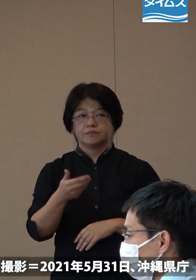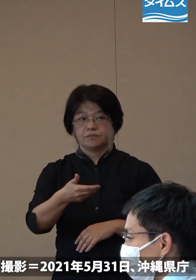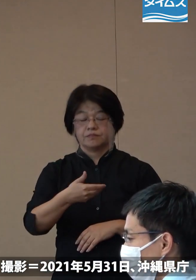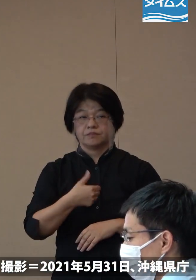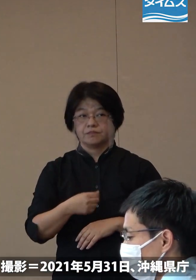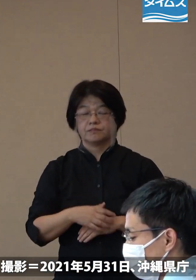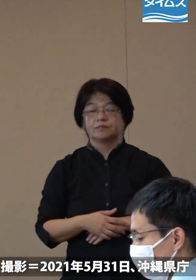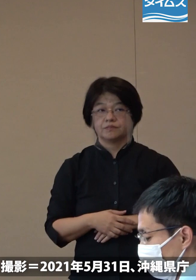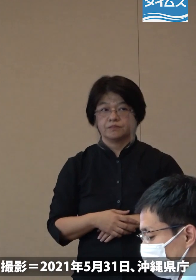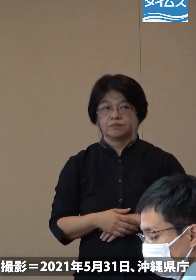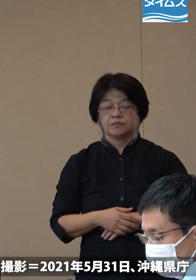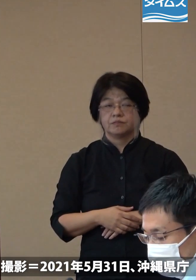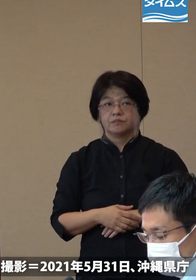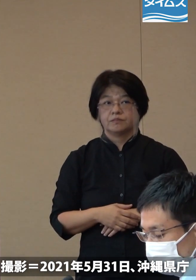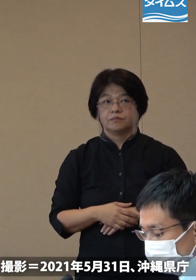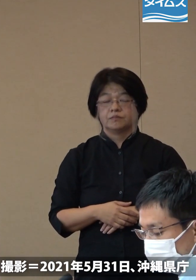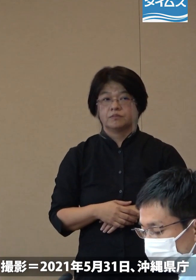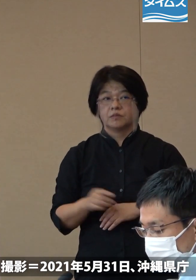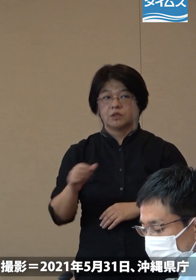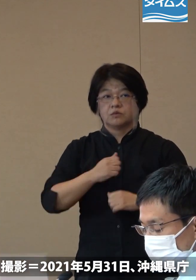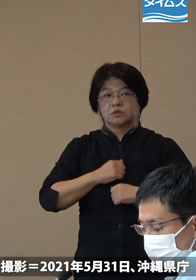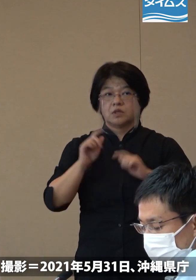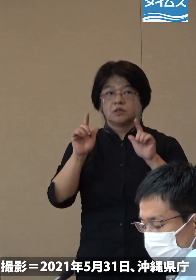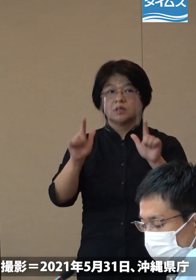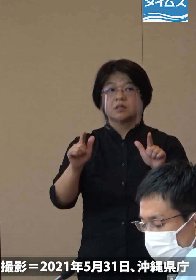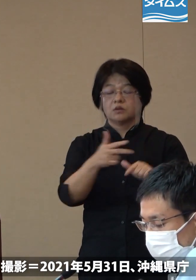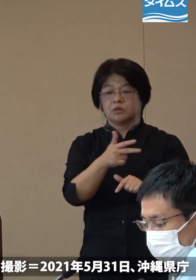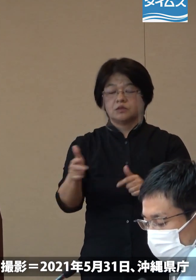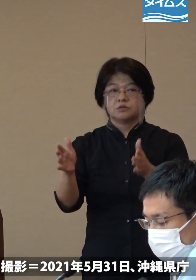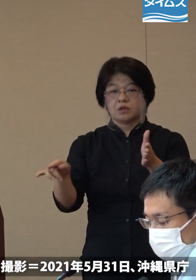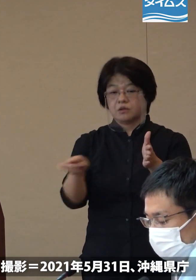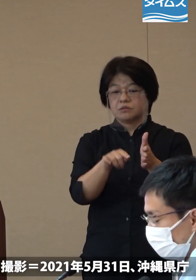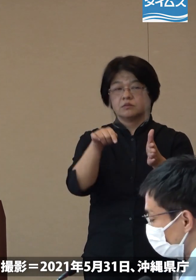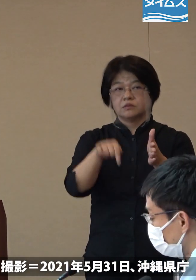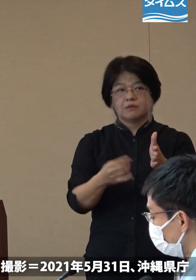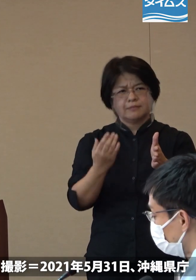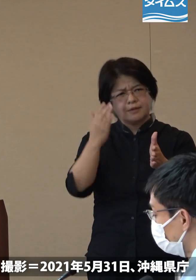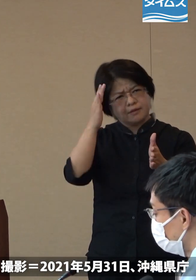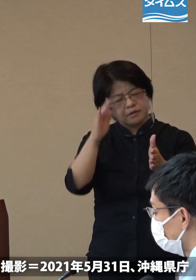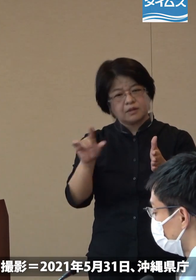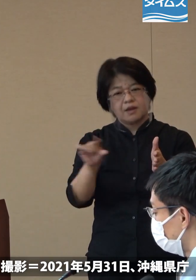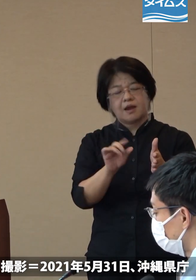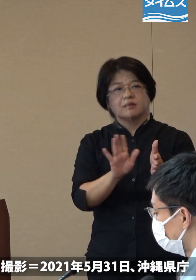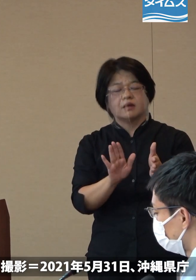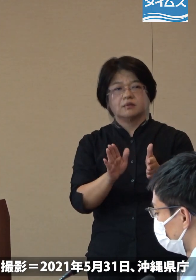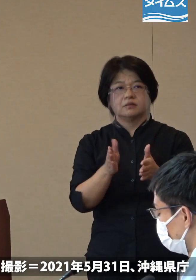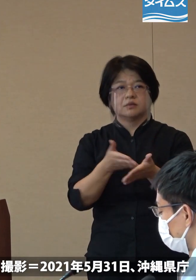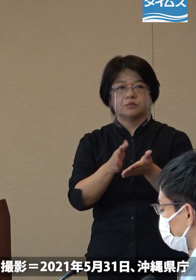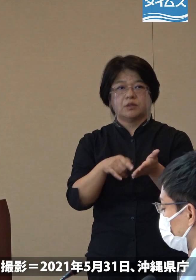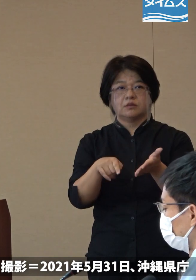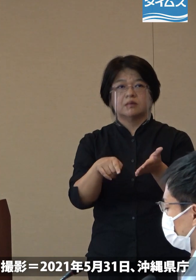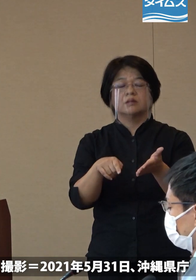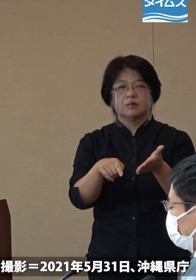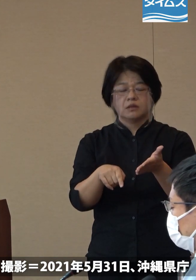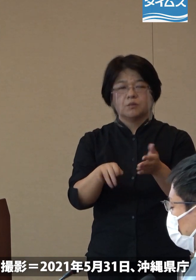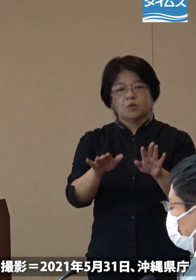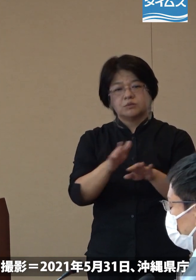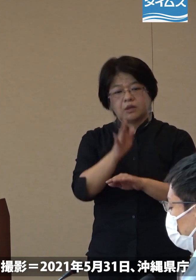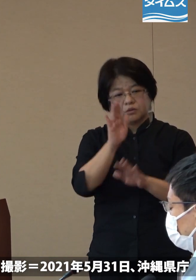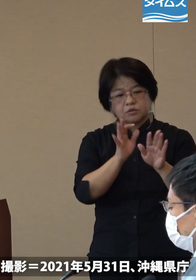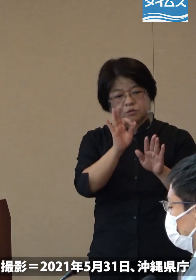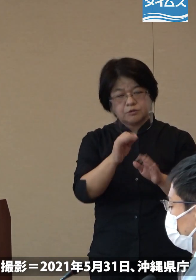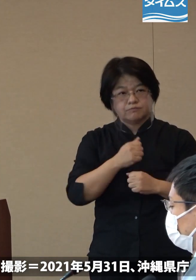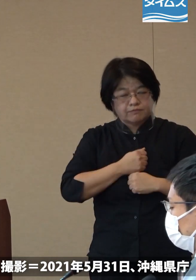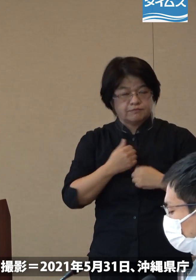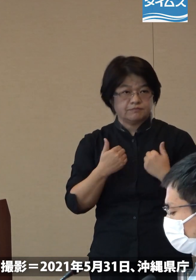先ほど質疑の中で、その緊急事態宣言が1週間経って、なかなか数が減ってきてないと、もうしばらく様子見る必要